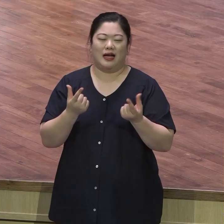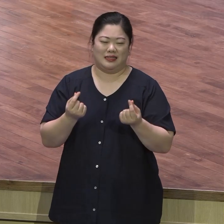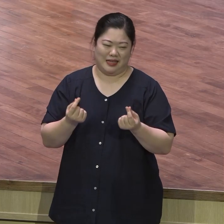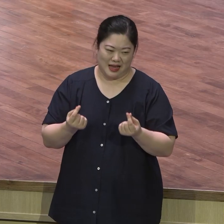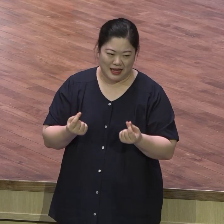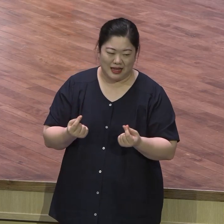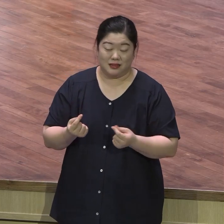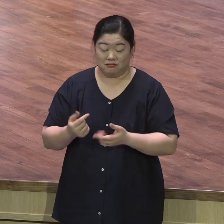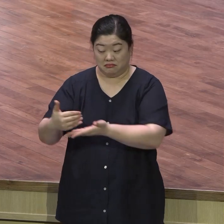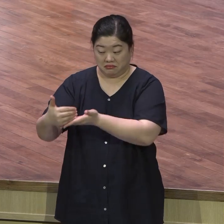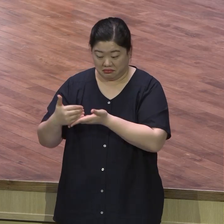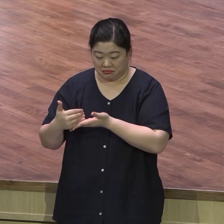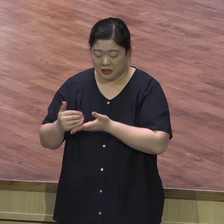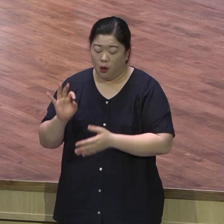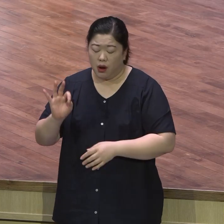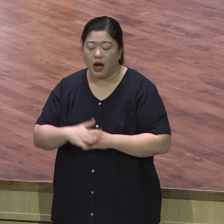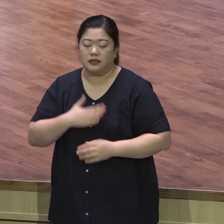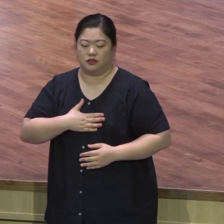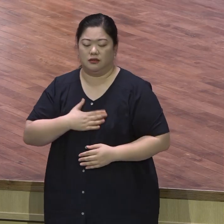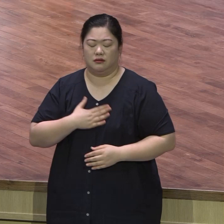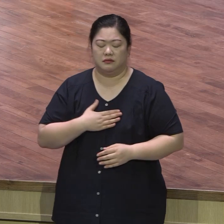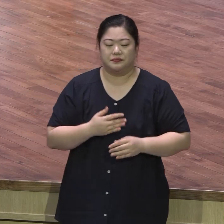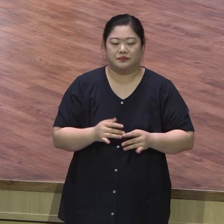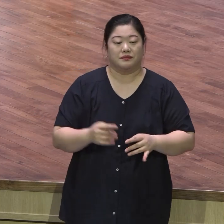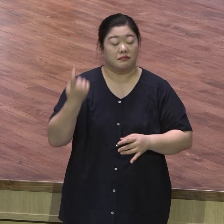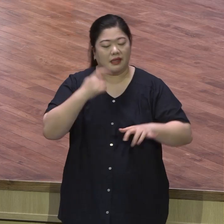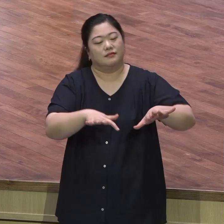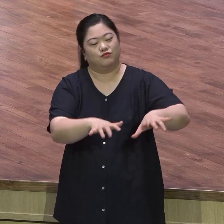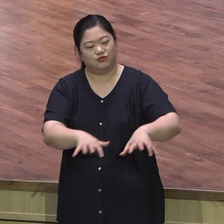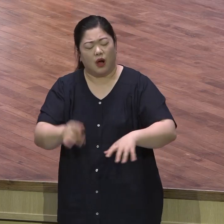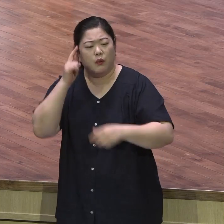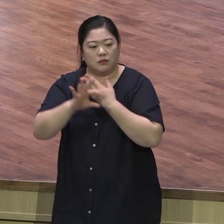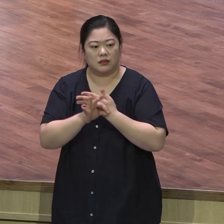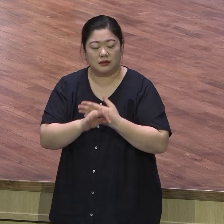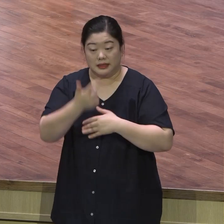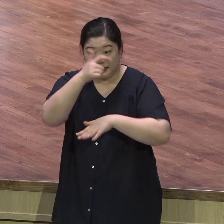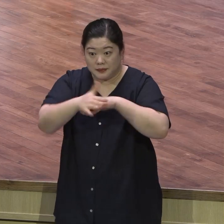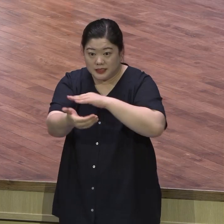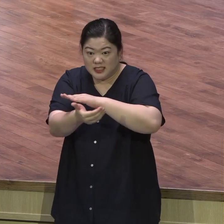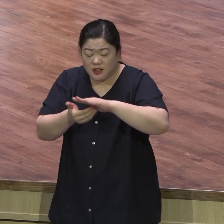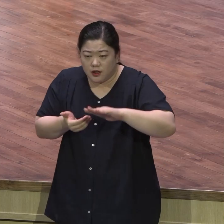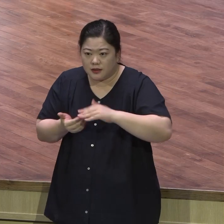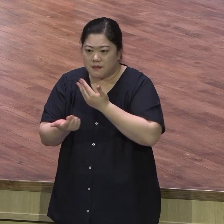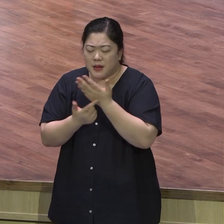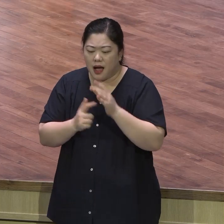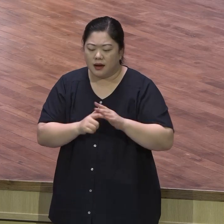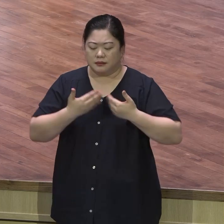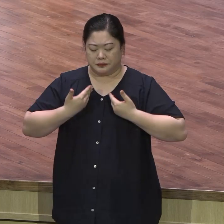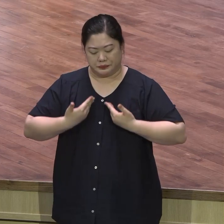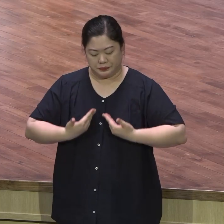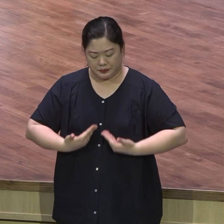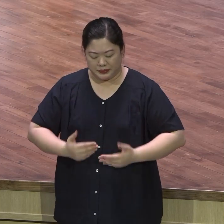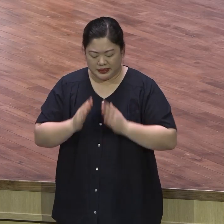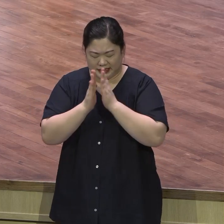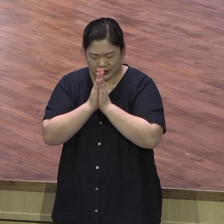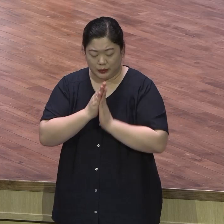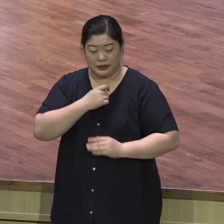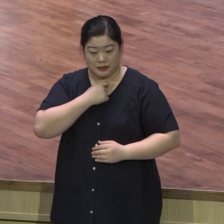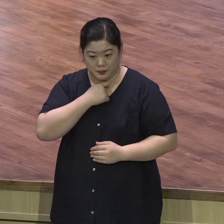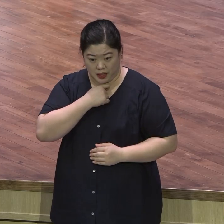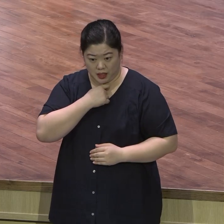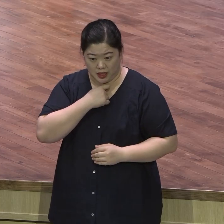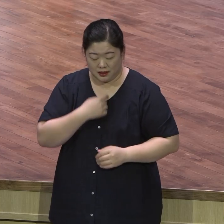그런데 내가 들으면 감동이 된 것이 뭐냐. 그래 말이야. 은혜를 사모하는 사람들은 예배, 현장 예배를 한번 드려보려고